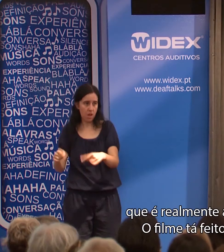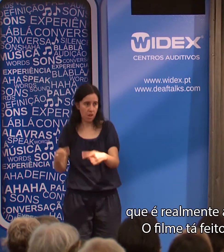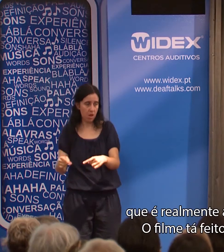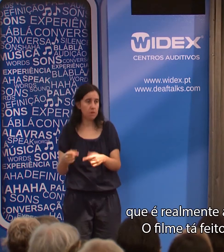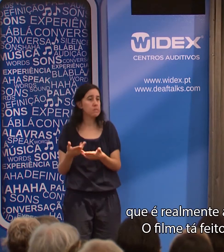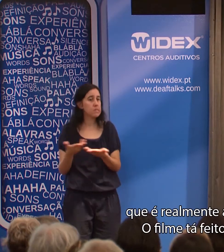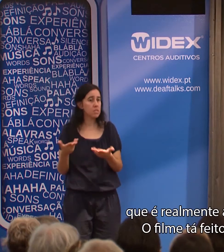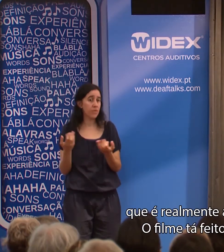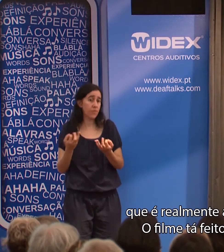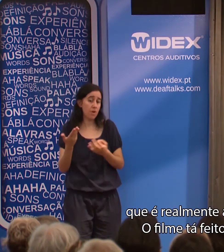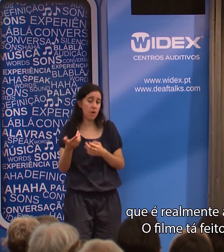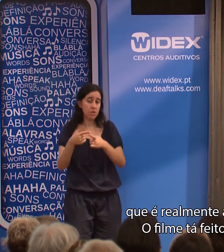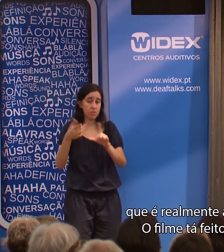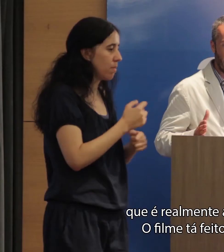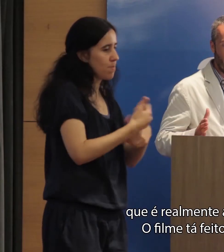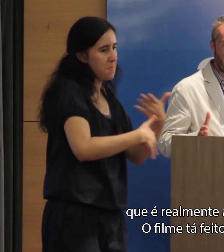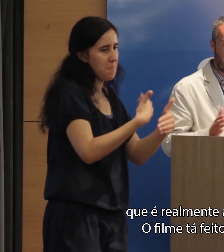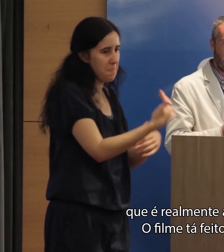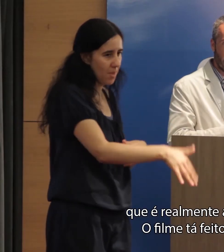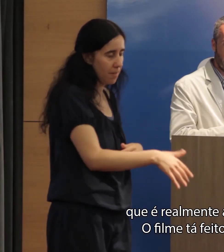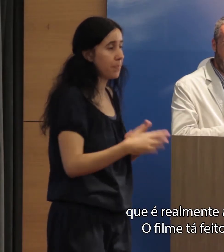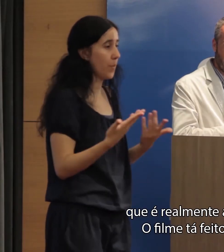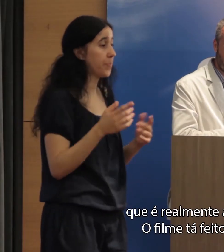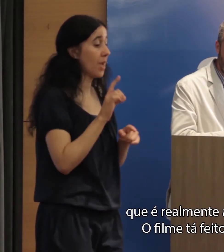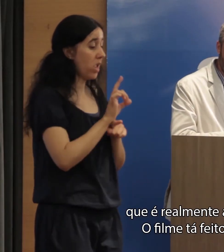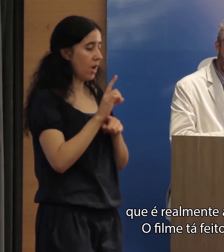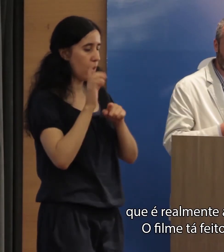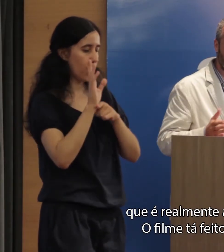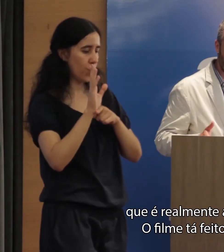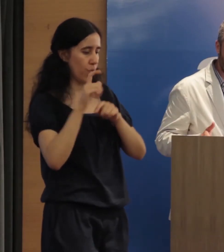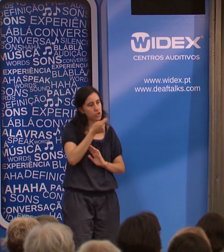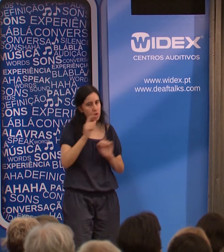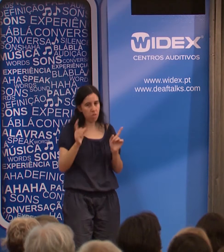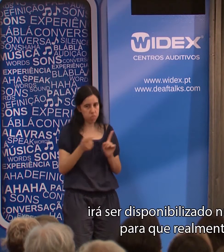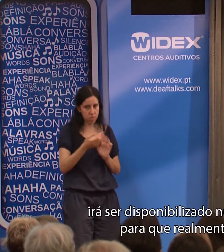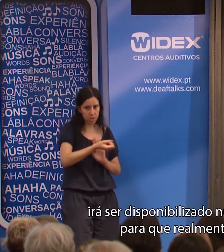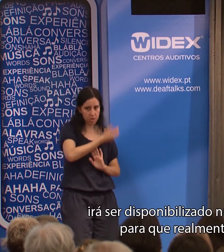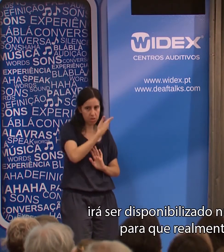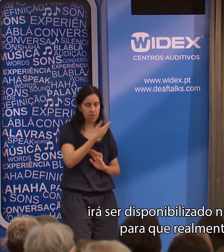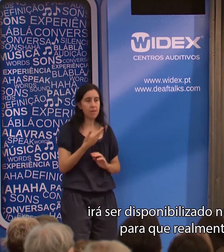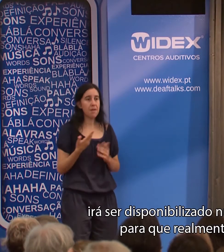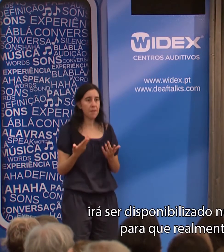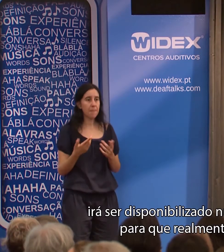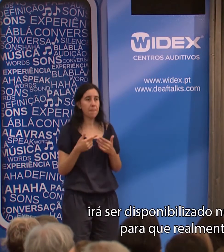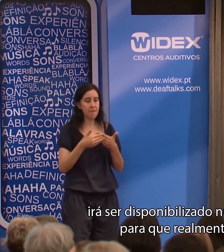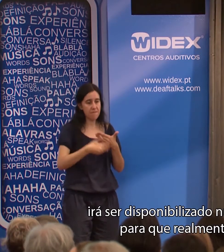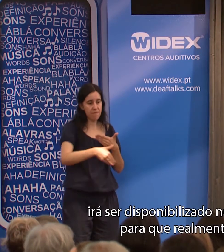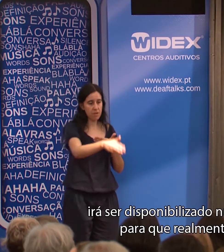que é realmente a língua gestual. O filme está feito, fala por ele. Irá